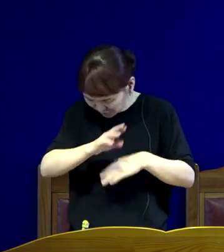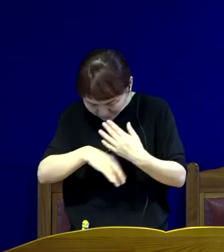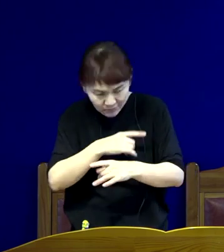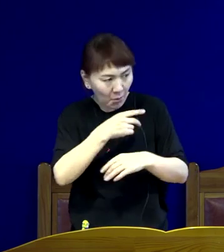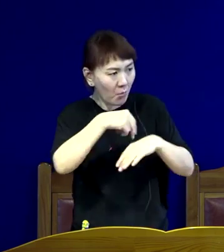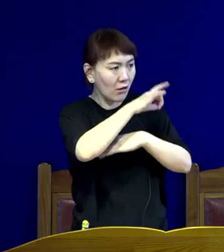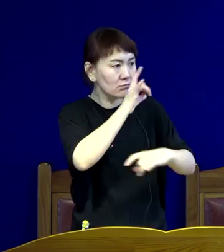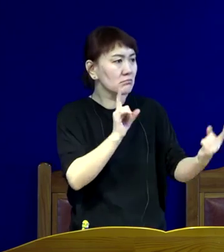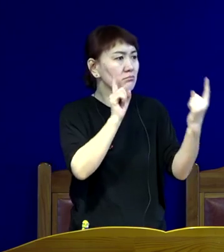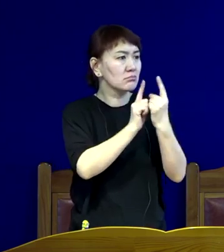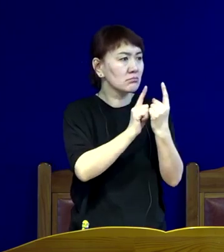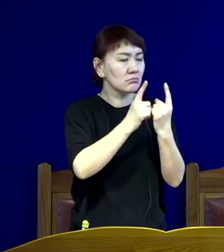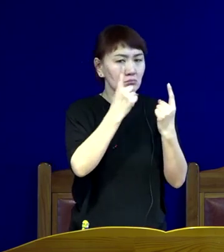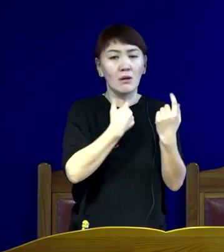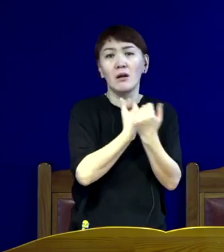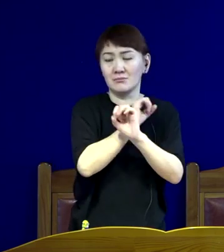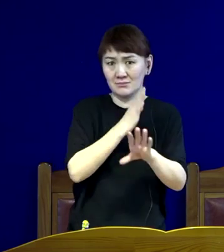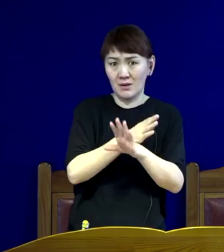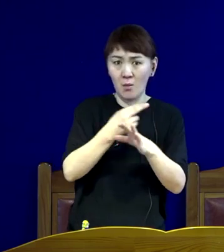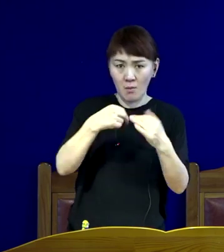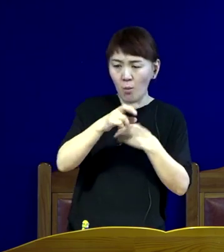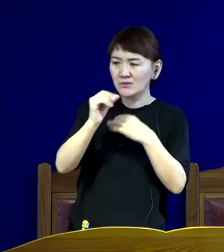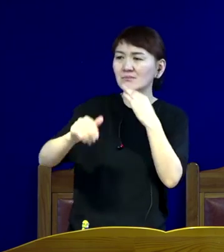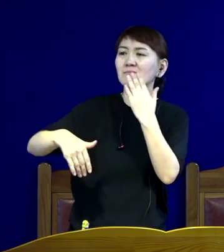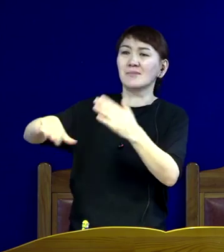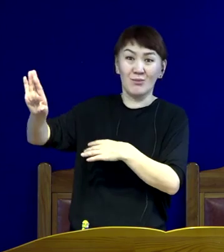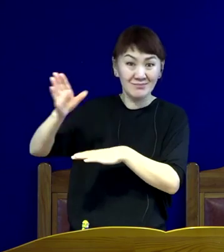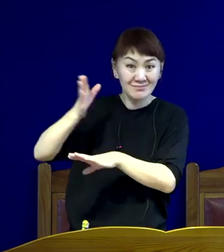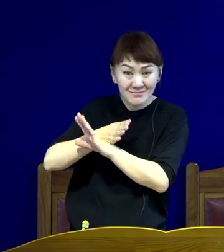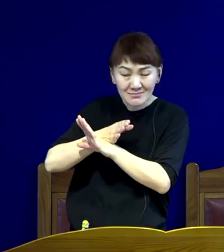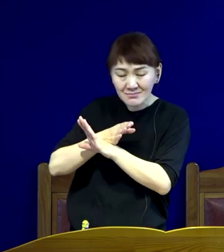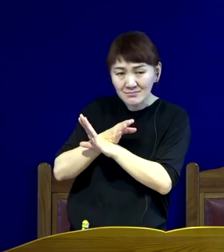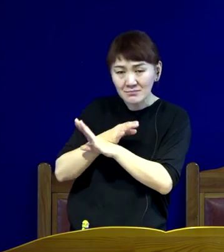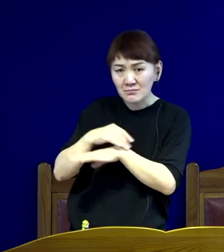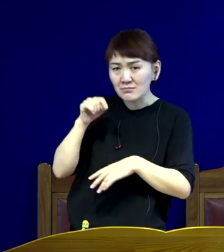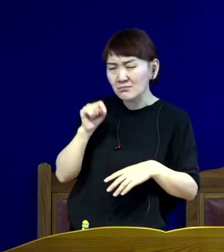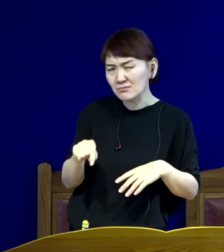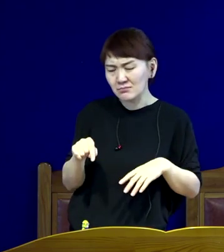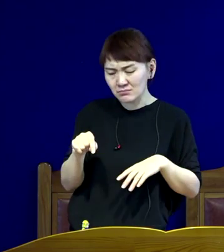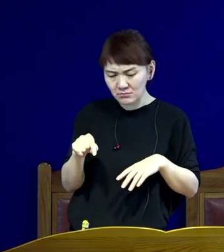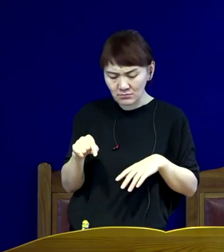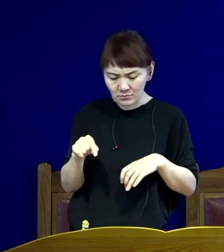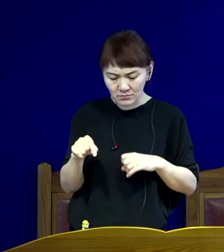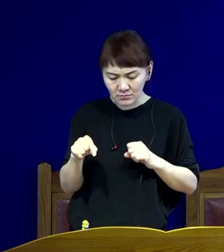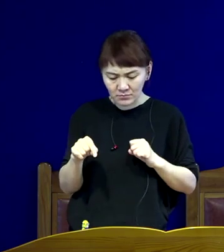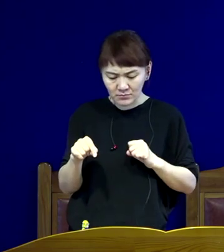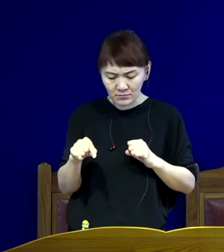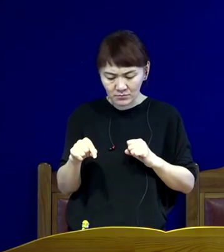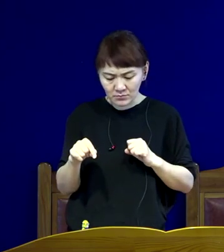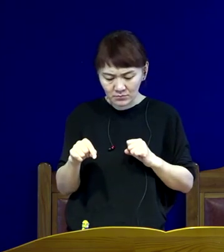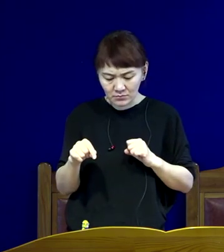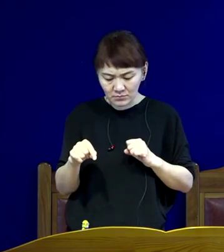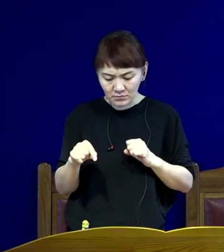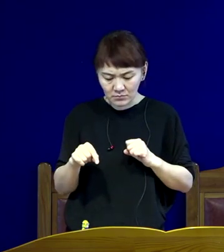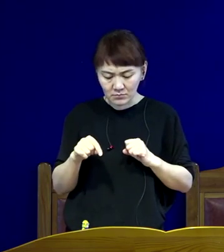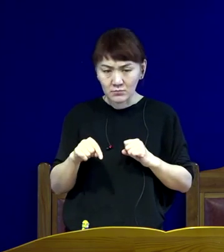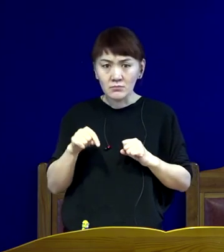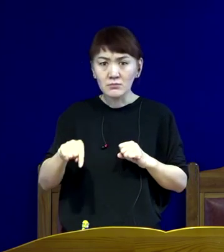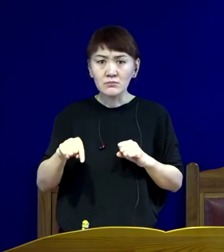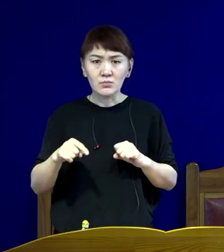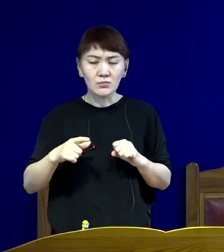аврагдсан. Паул буцаагаад явуулсан. Тэгсэн чинь тэр Филимон уучлах ихтэлтэй